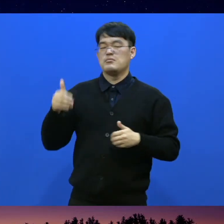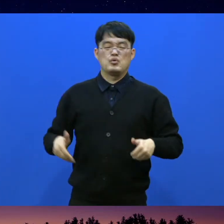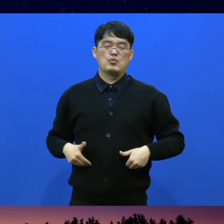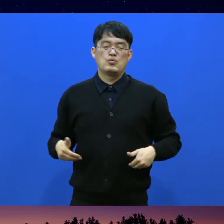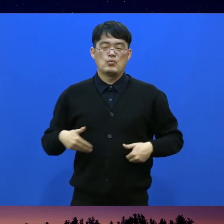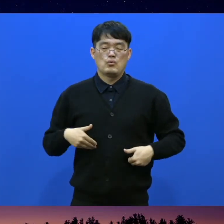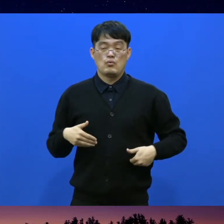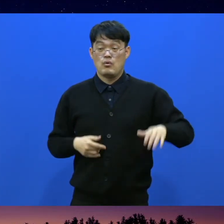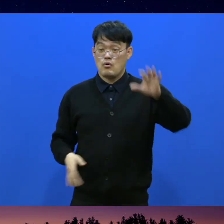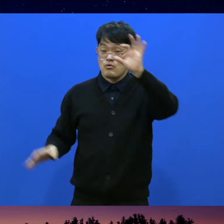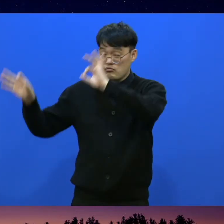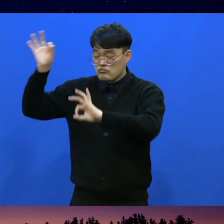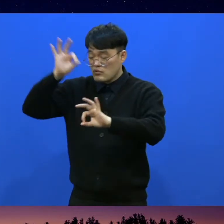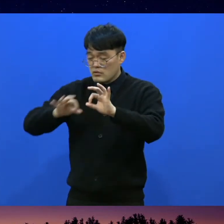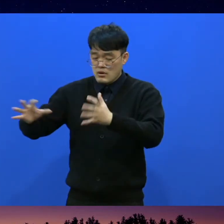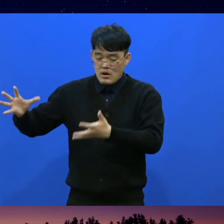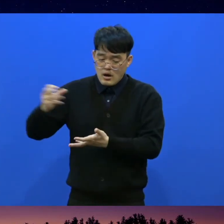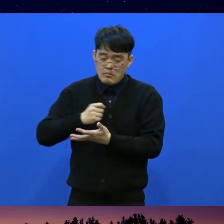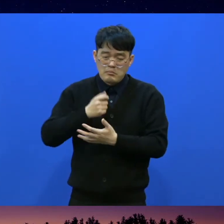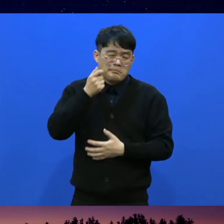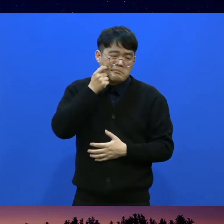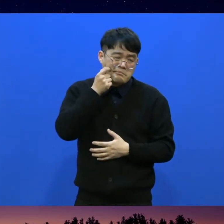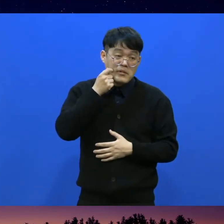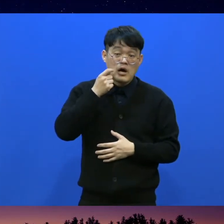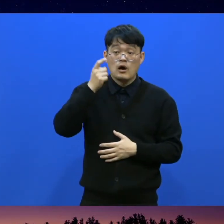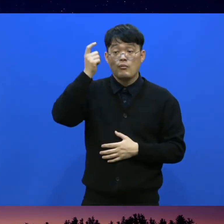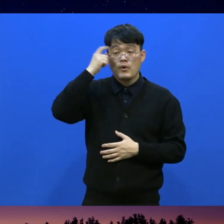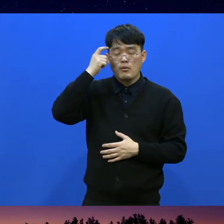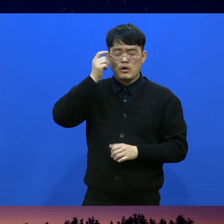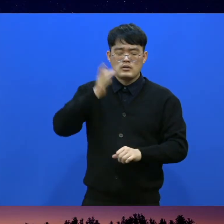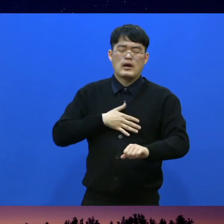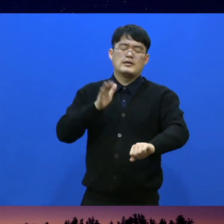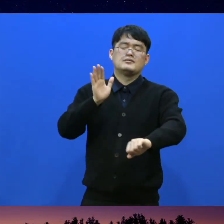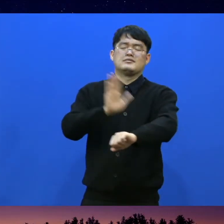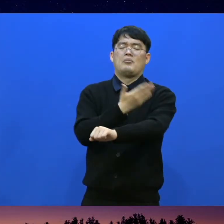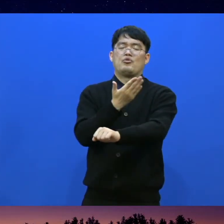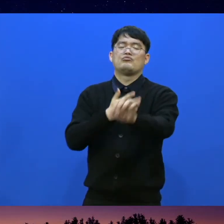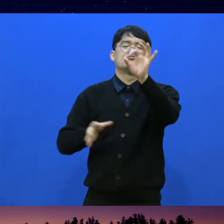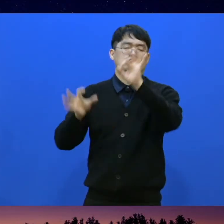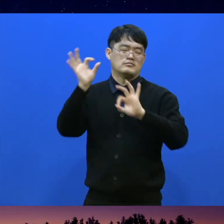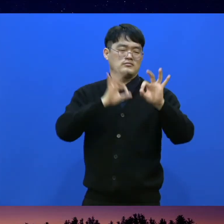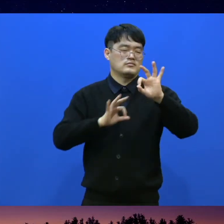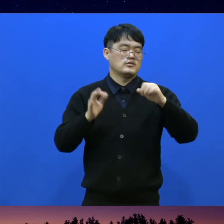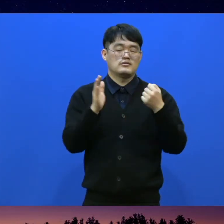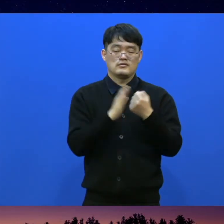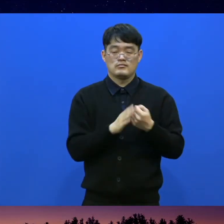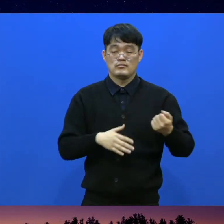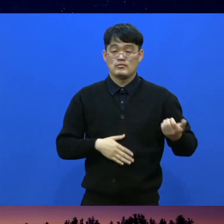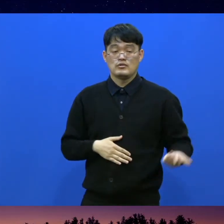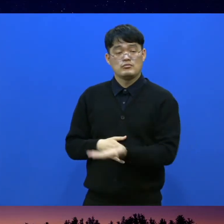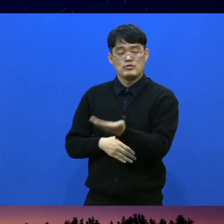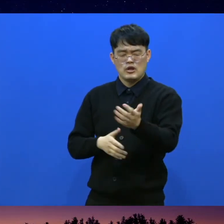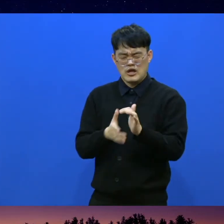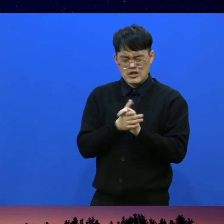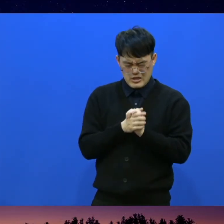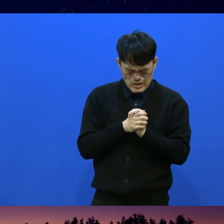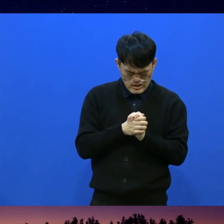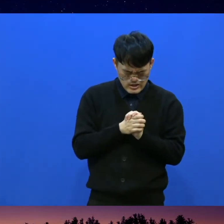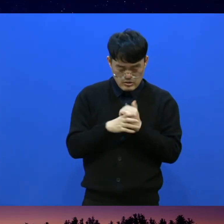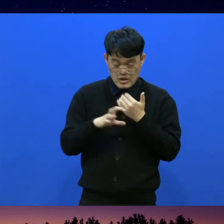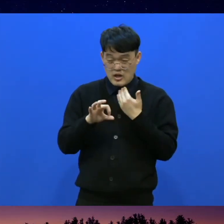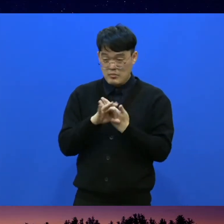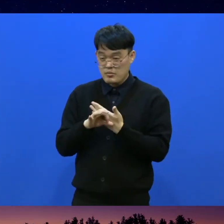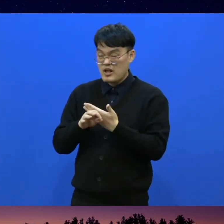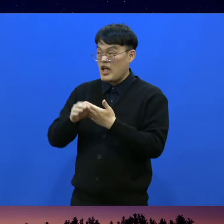구해도 못 얻다면 잘못된 것을 구한 거예요. 심플한 결론이죠. 기도가 여러분 하다 보면 격길로 빠지기